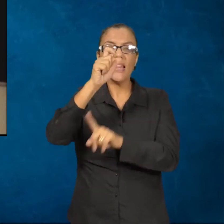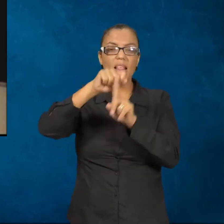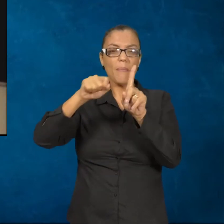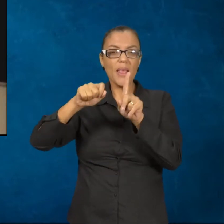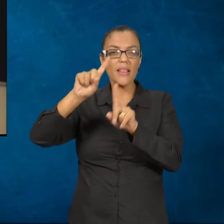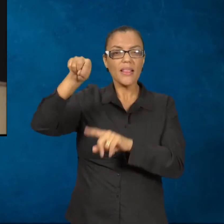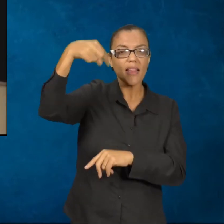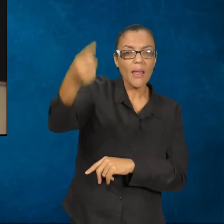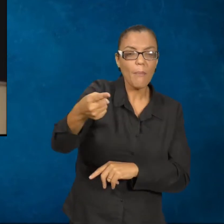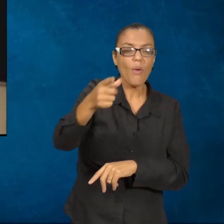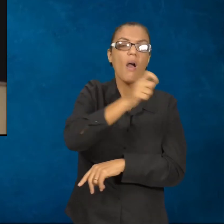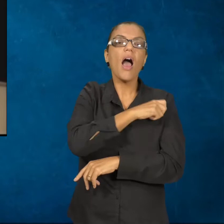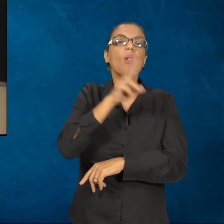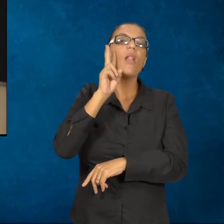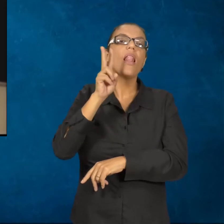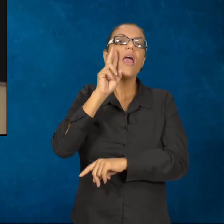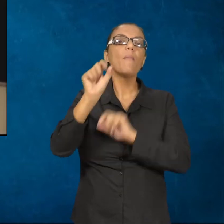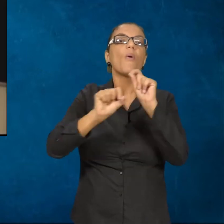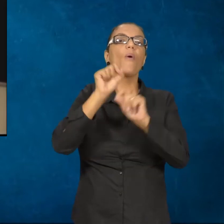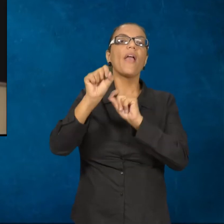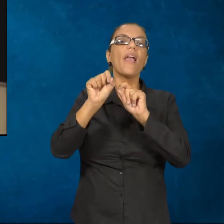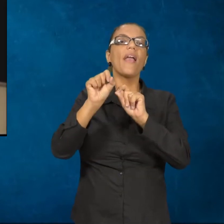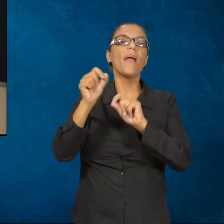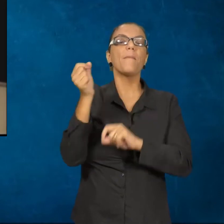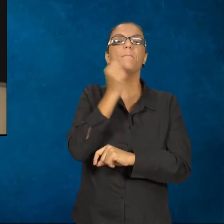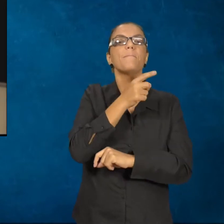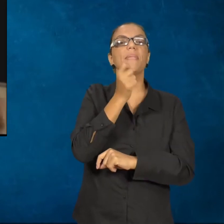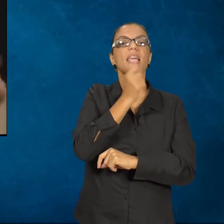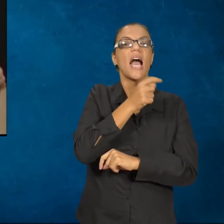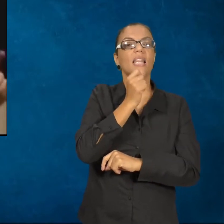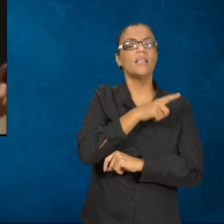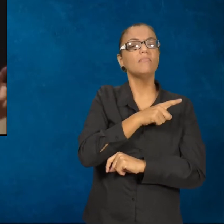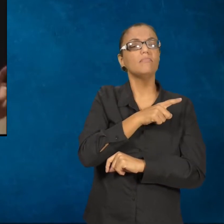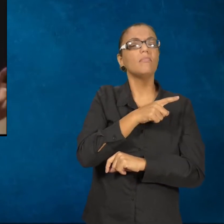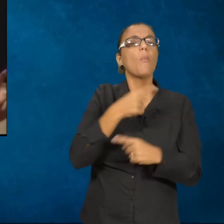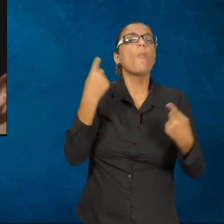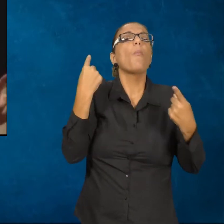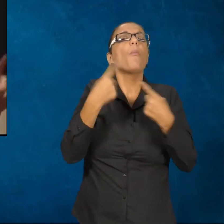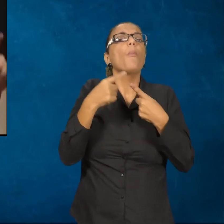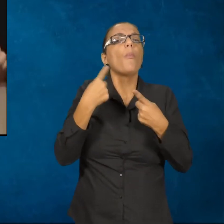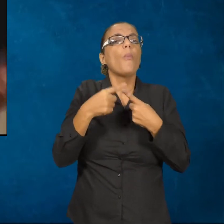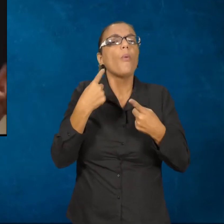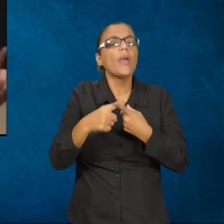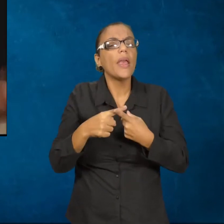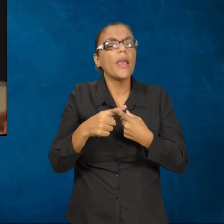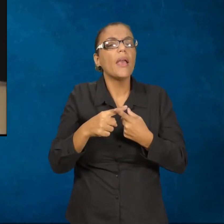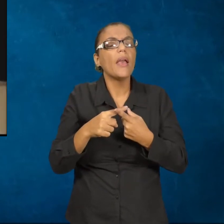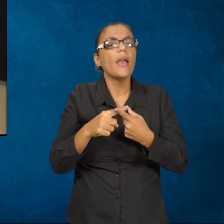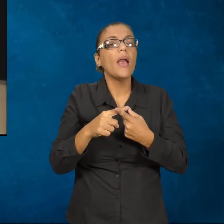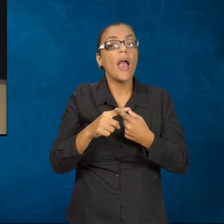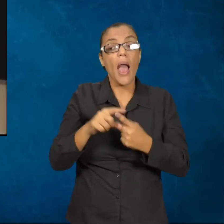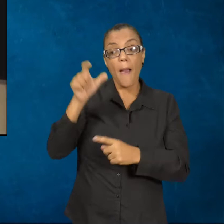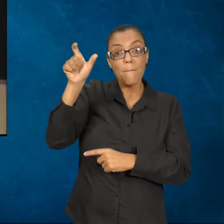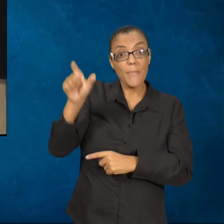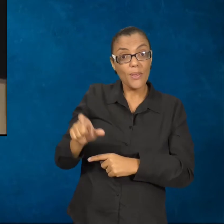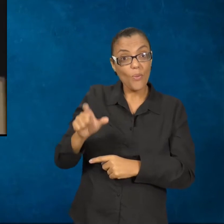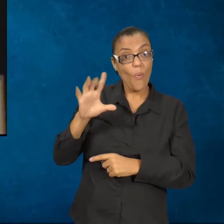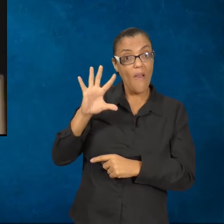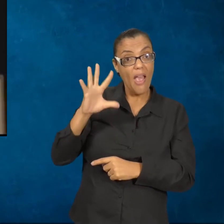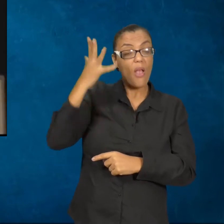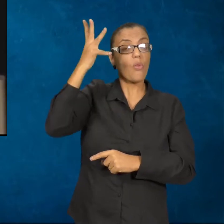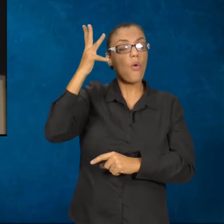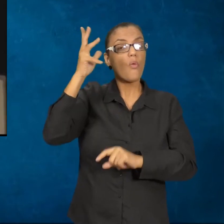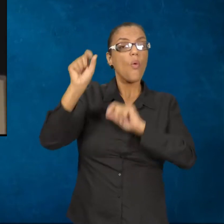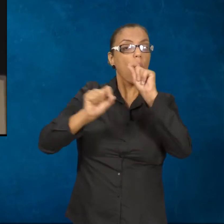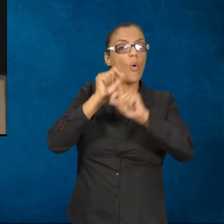Isso não é um defeito. Isso é uma consequência, sabe do quê? Do fato de que quem decide o que vai